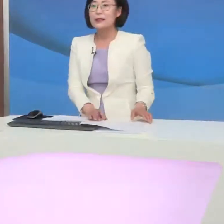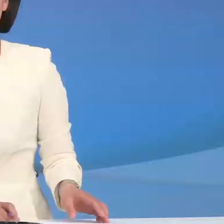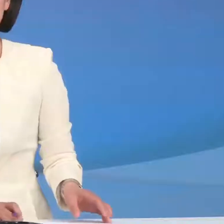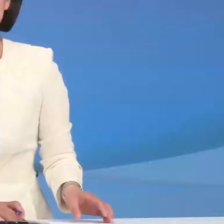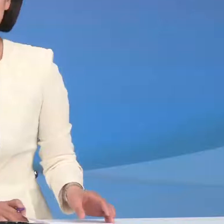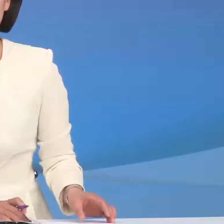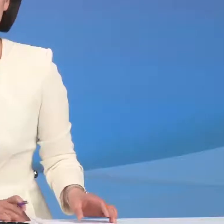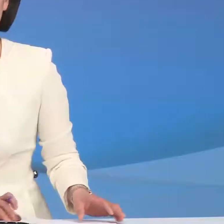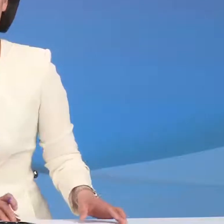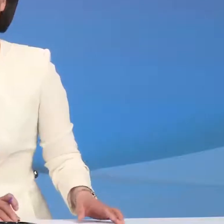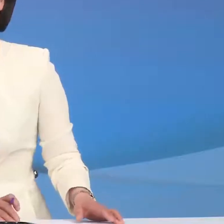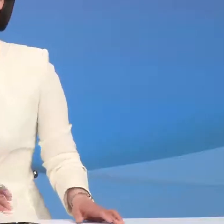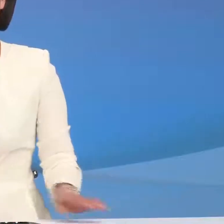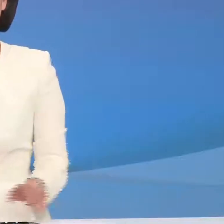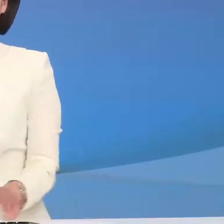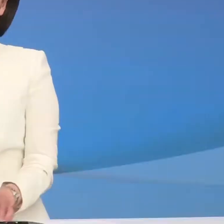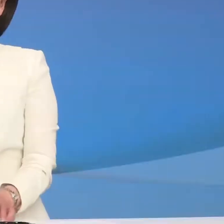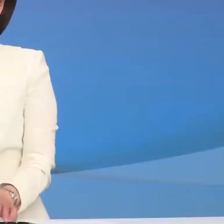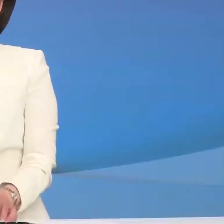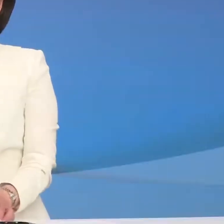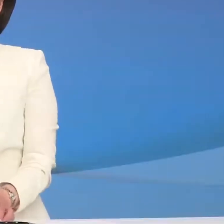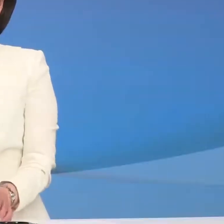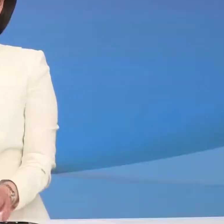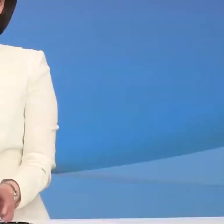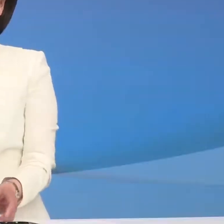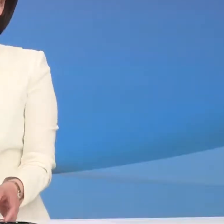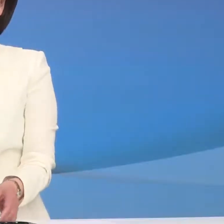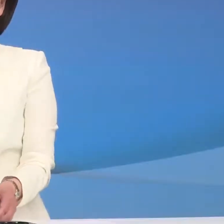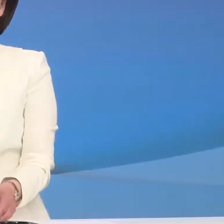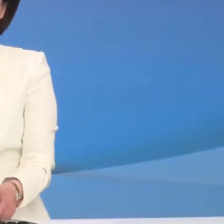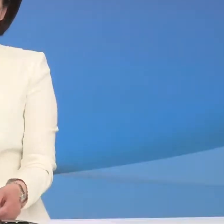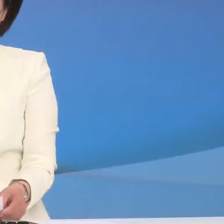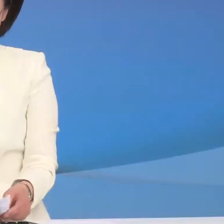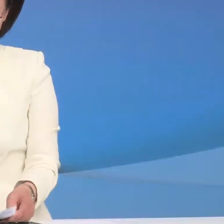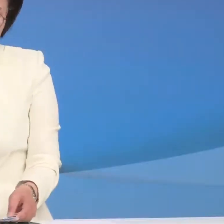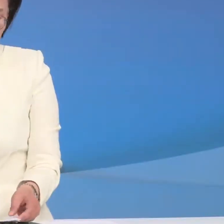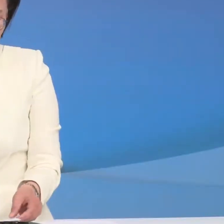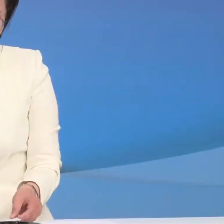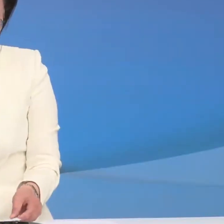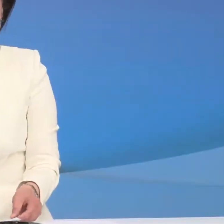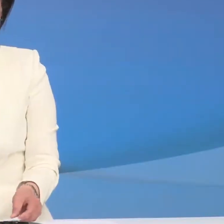지금까지 김종혁 기자와 함께 오늘의 코로나19 소식에 대해서 알아봤습니다.